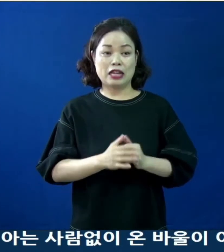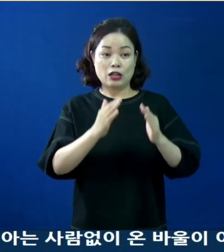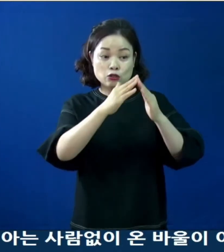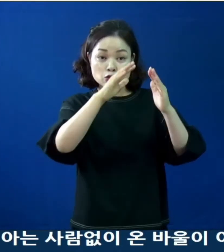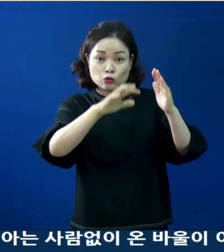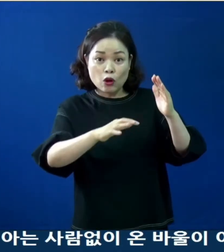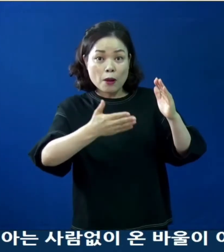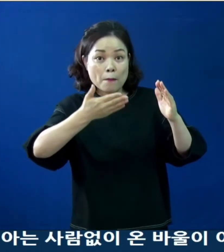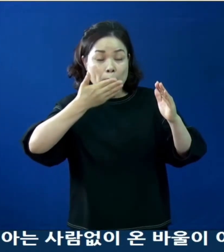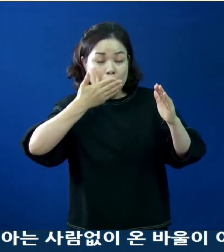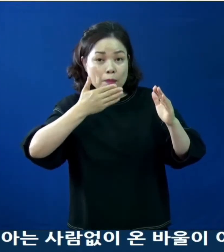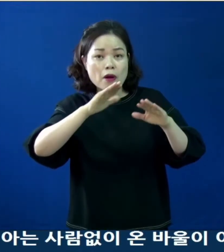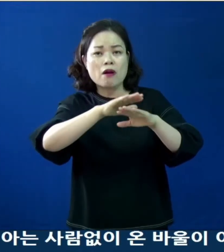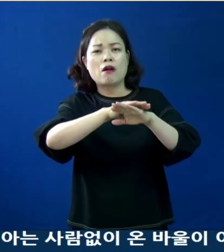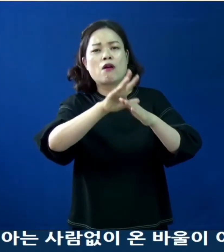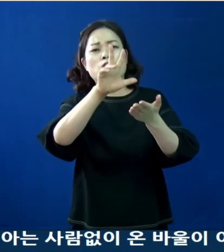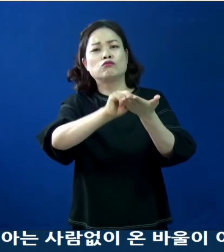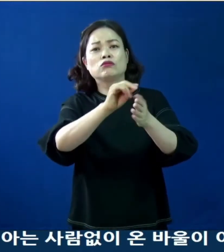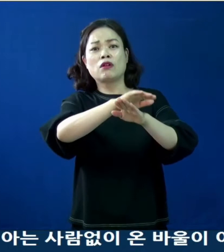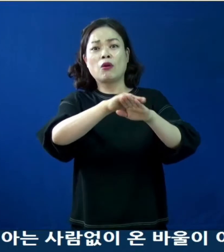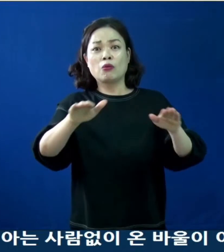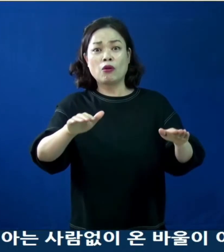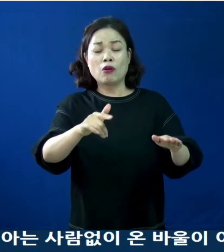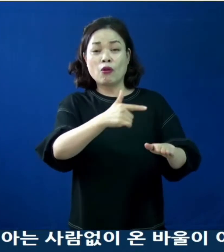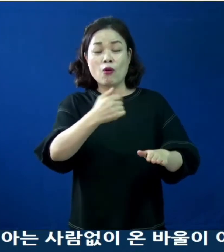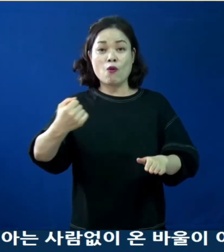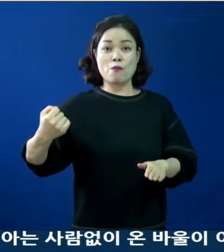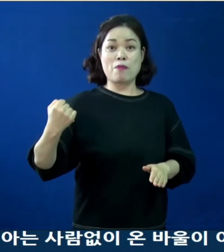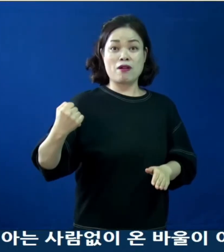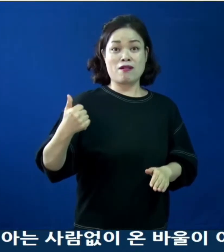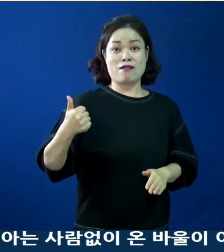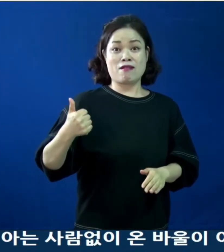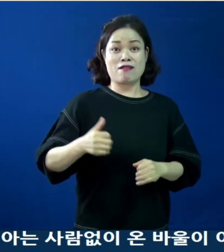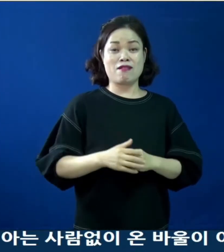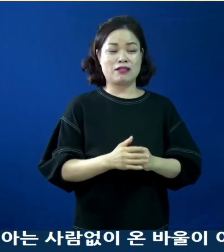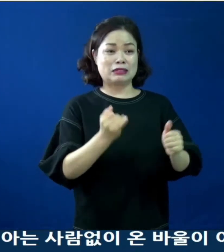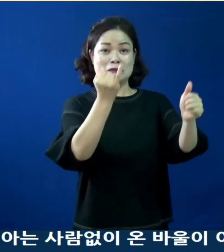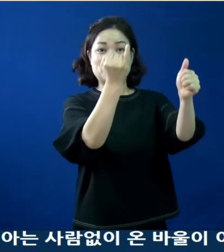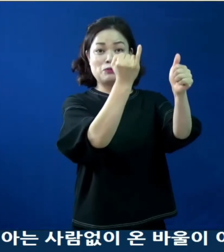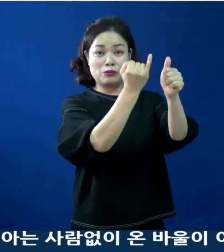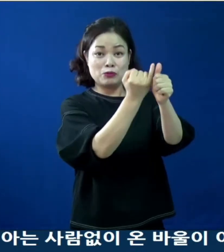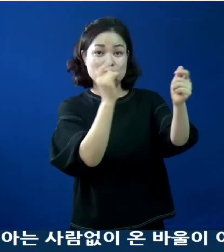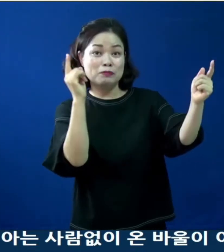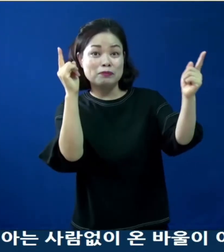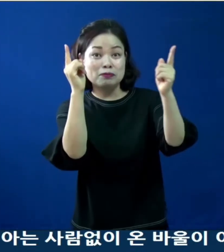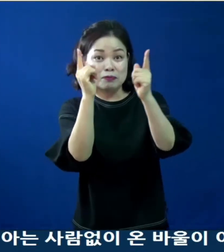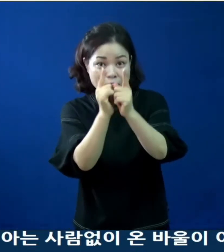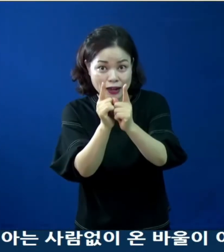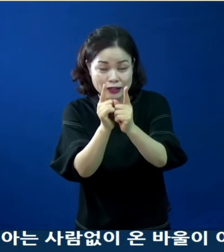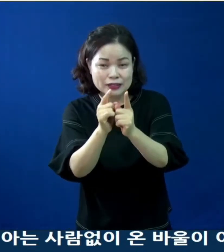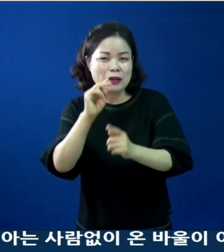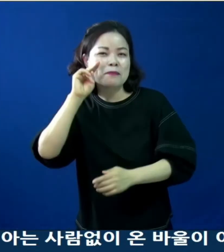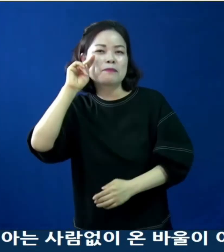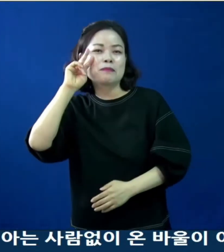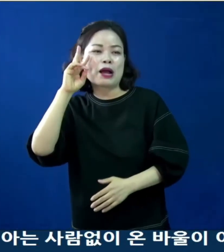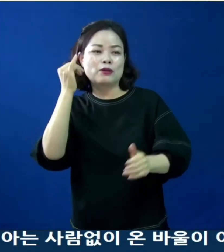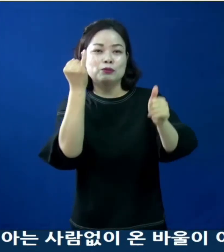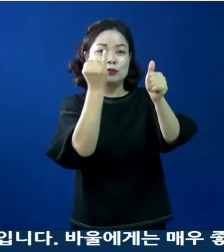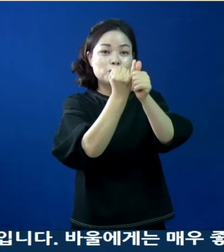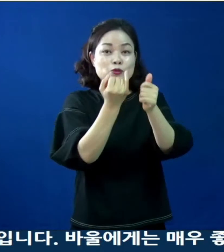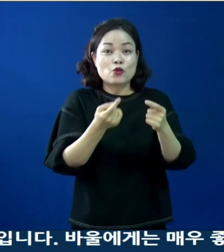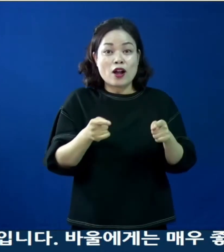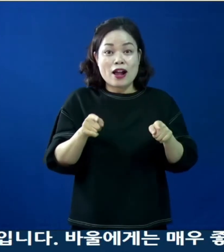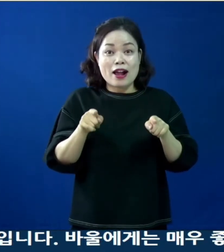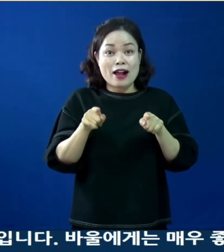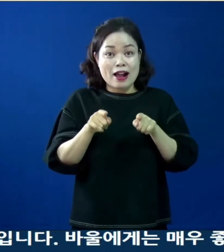주거지와 식사 문제가 해결되지 않았어요. 이 얼마나 큰 힘이 되겠어요? 이 부부를 만났다는 사실이. 그래서 바울은 이 부부와